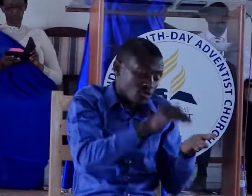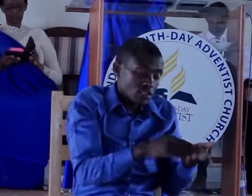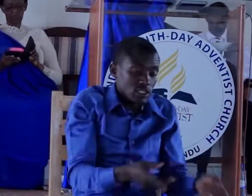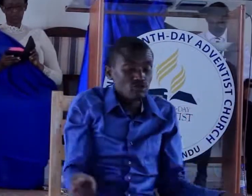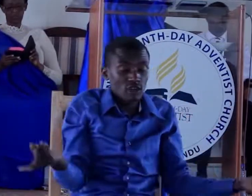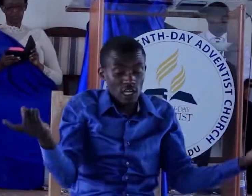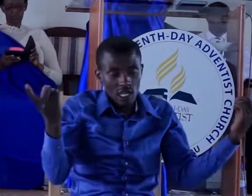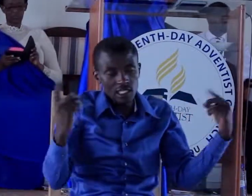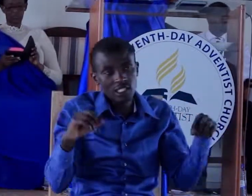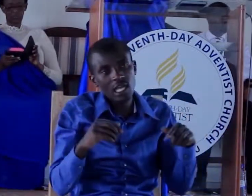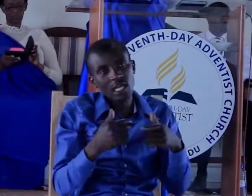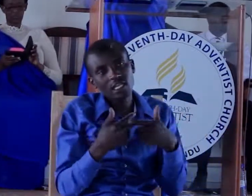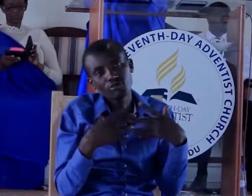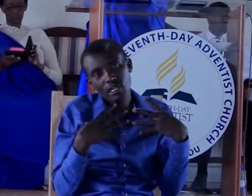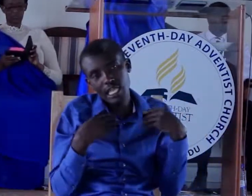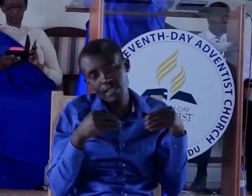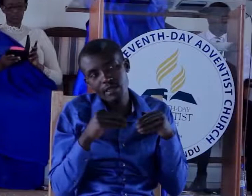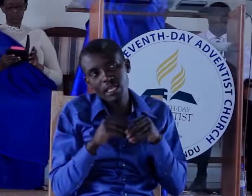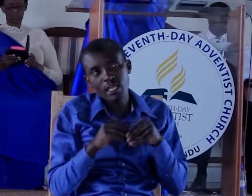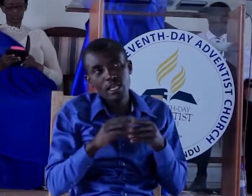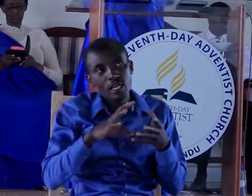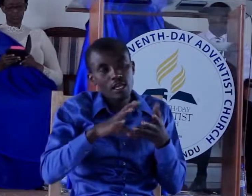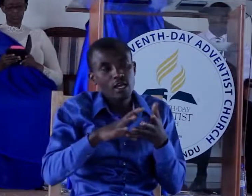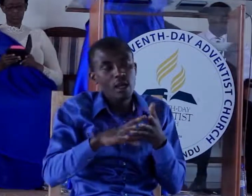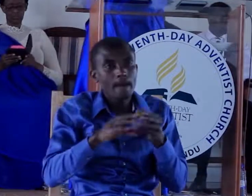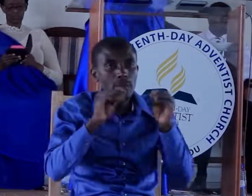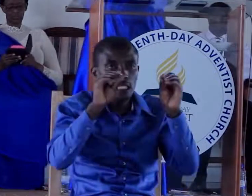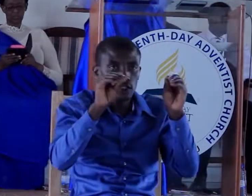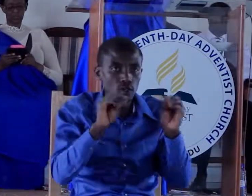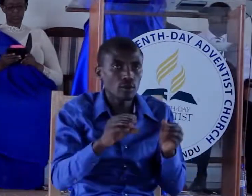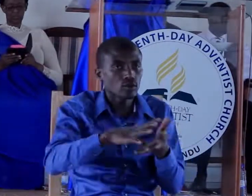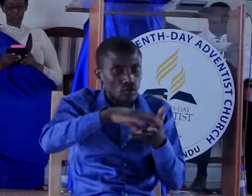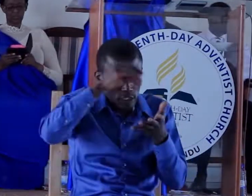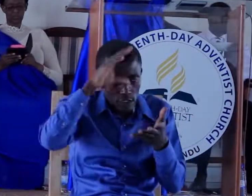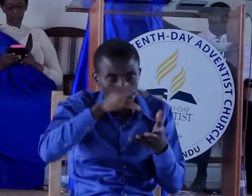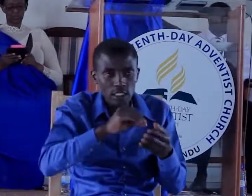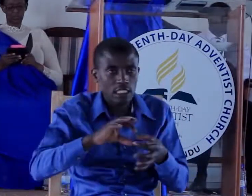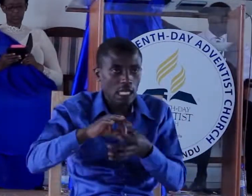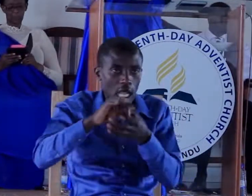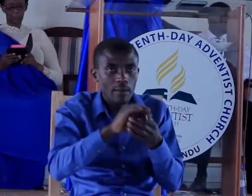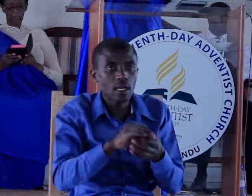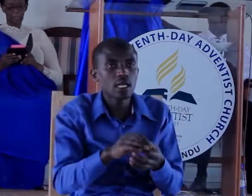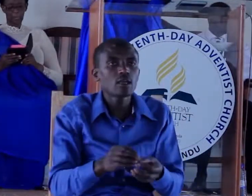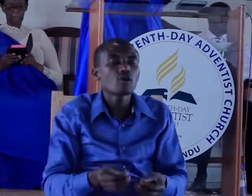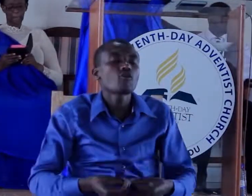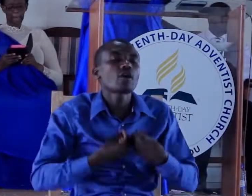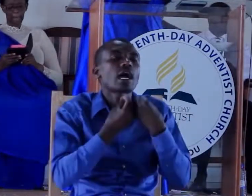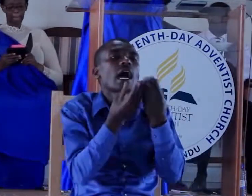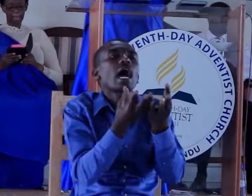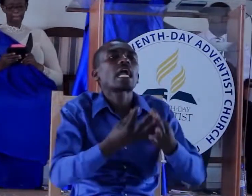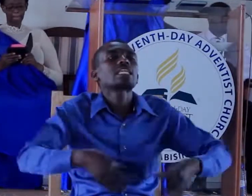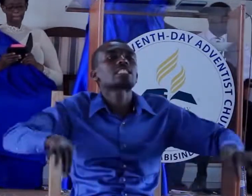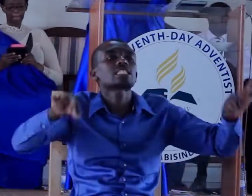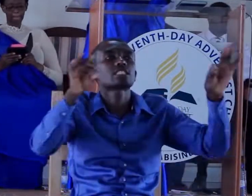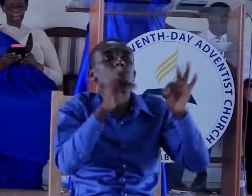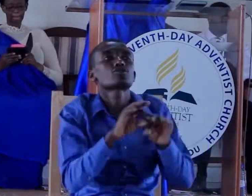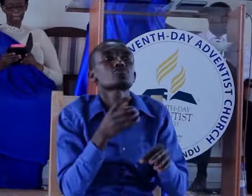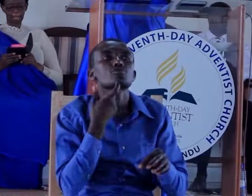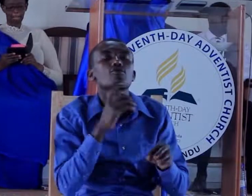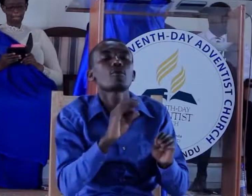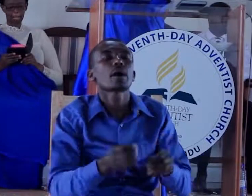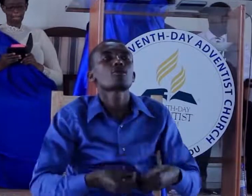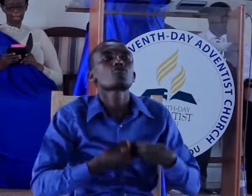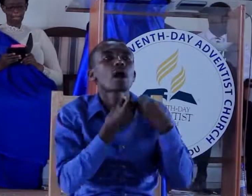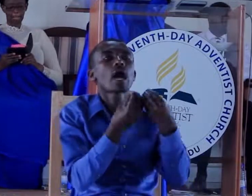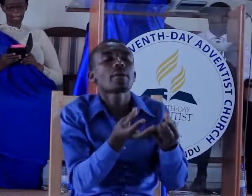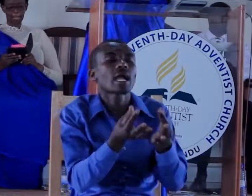ariko ukanyemerera mu isomo tugiye kuganira nawe ukadufasha guha agaciro ukwiriye guhabwa iki yemwe agaciro